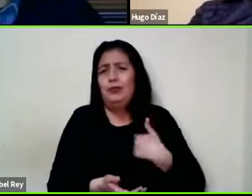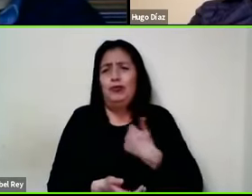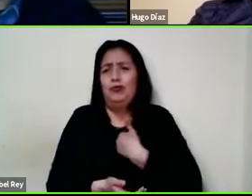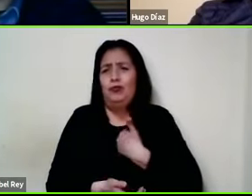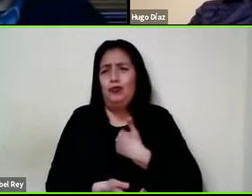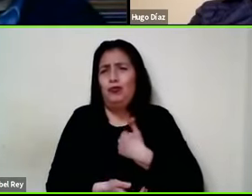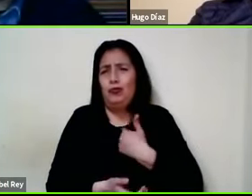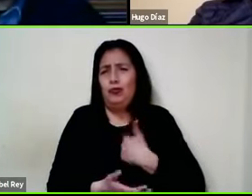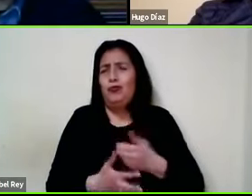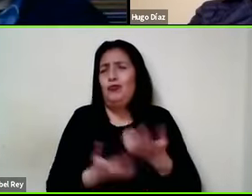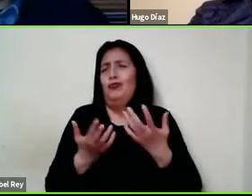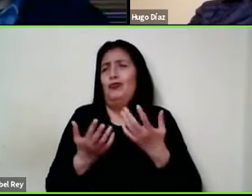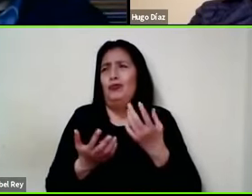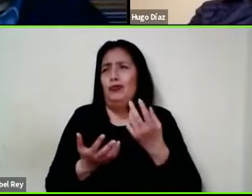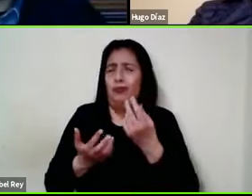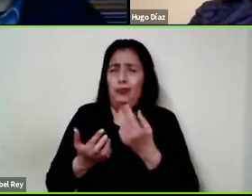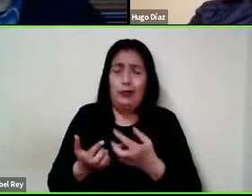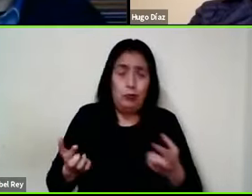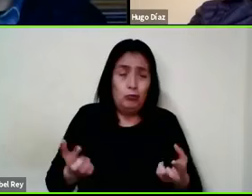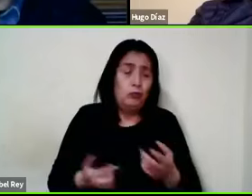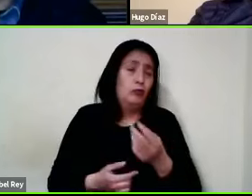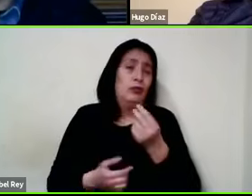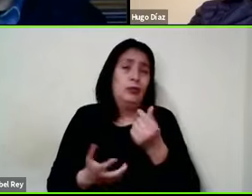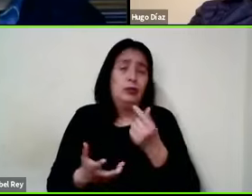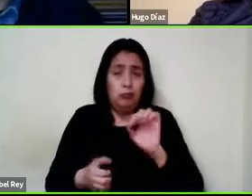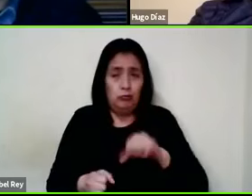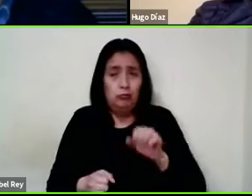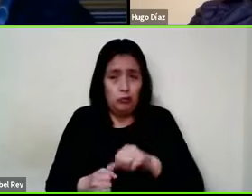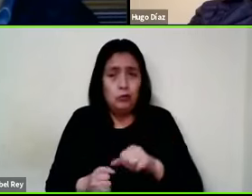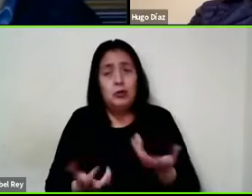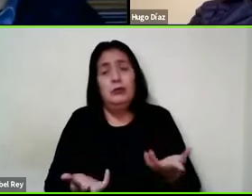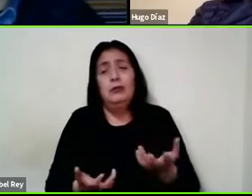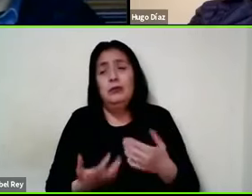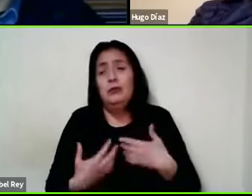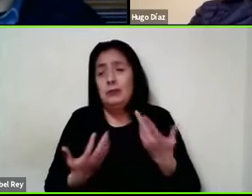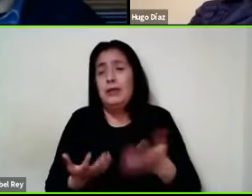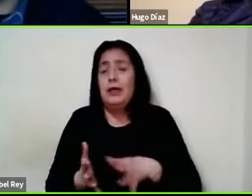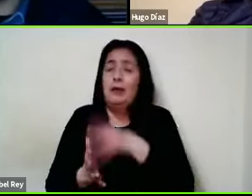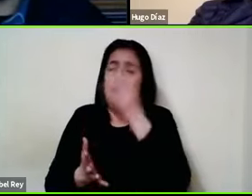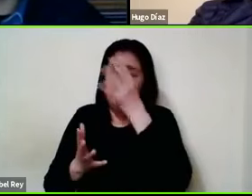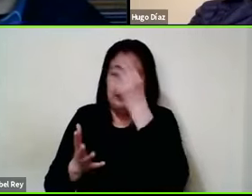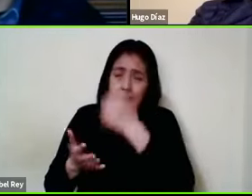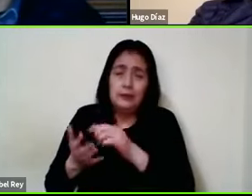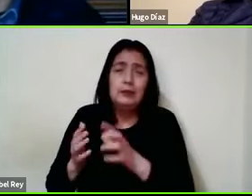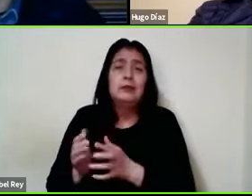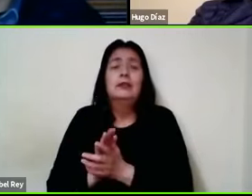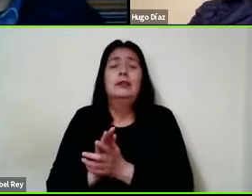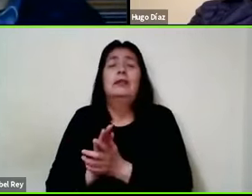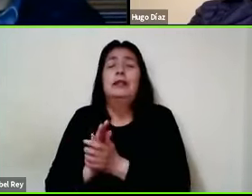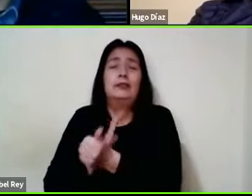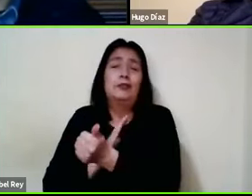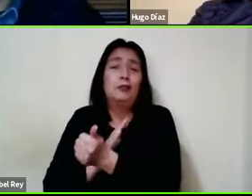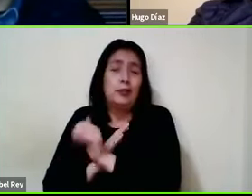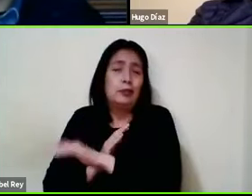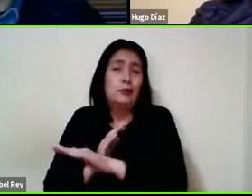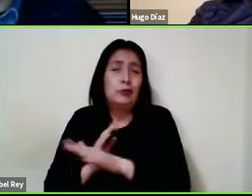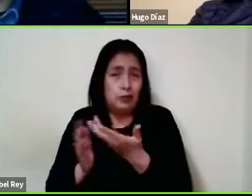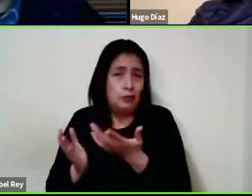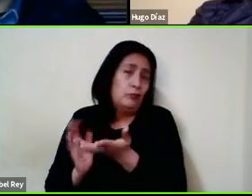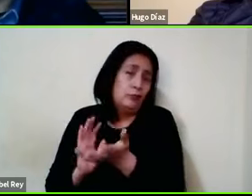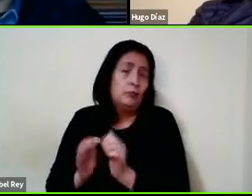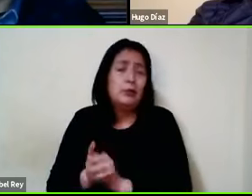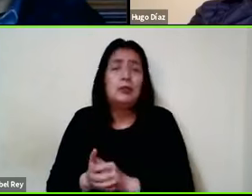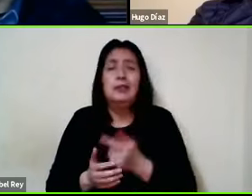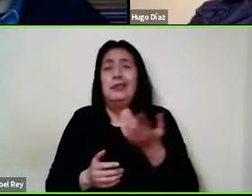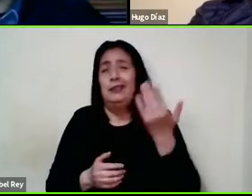los recursos, ¿no?, sirven muchísimo para poder aprender y desarrollar competencias sobre todo. Y así es que en